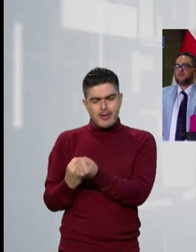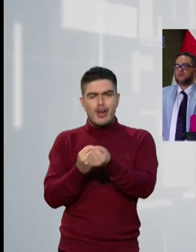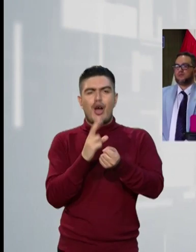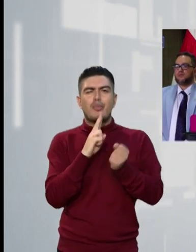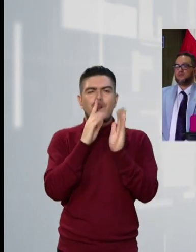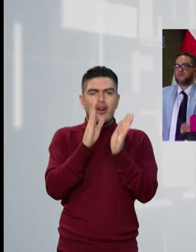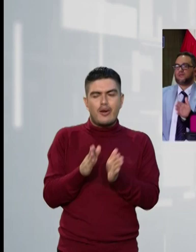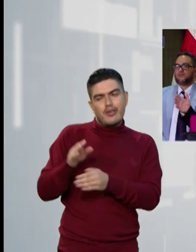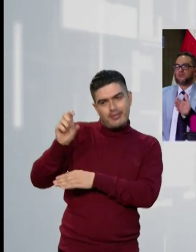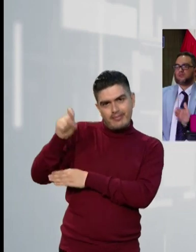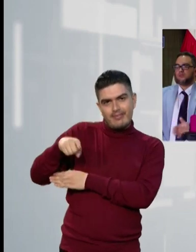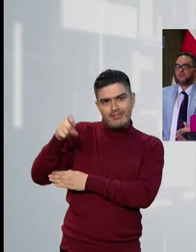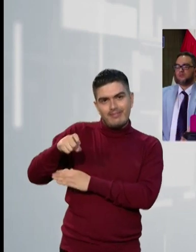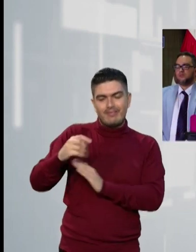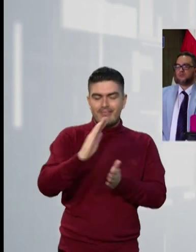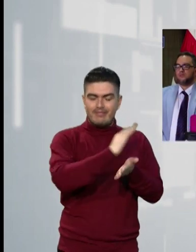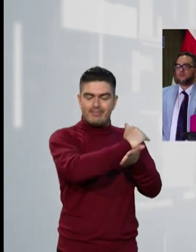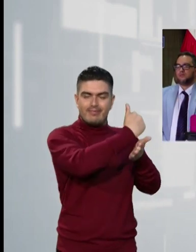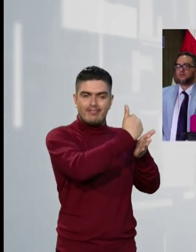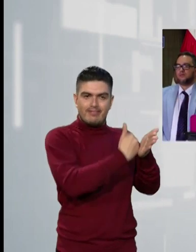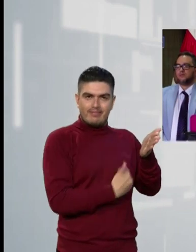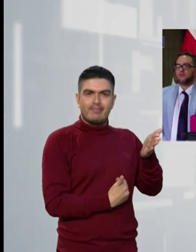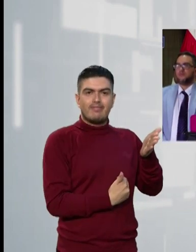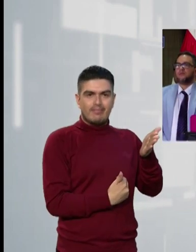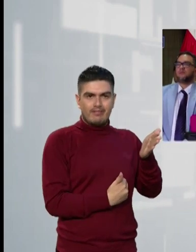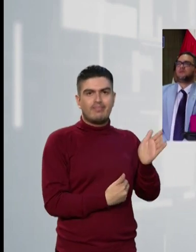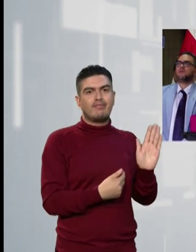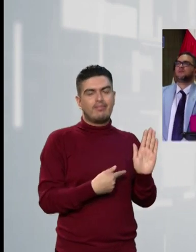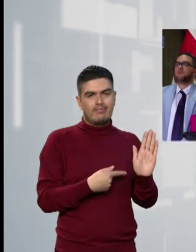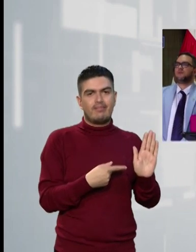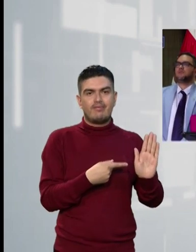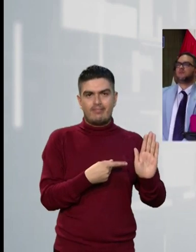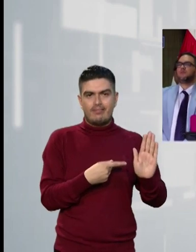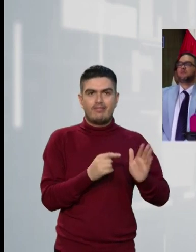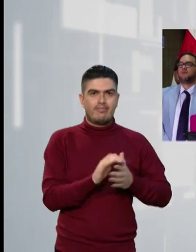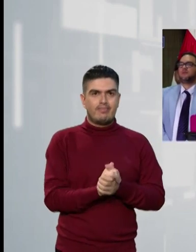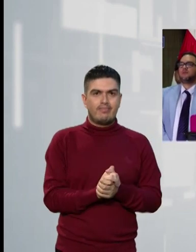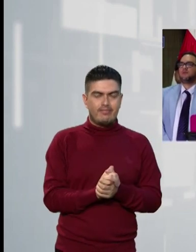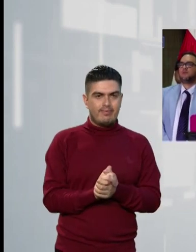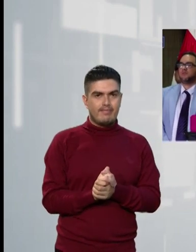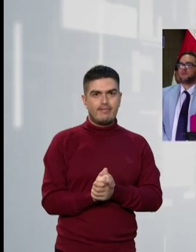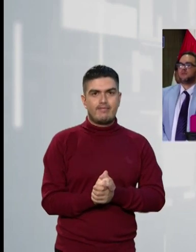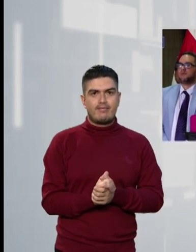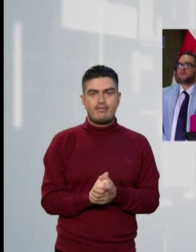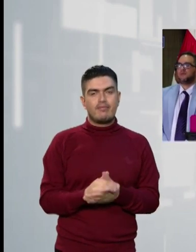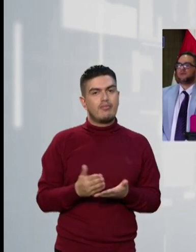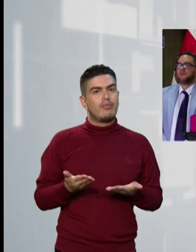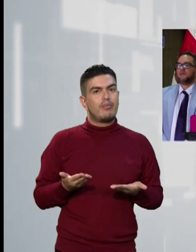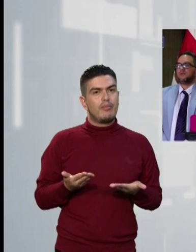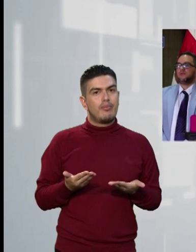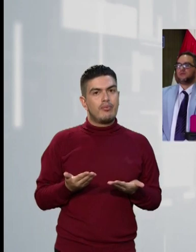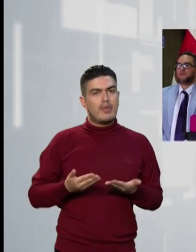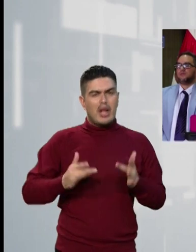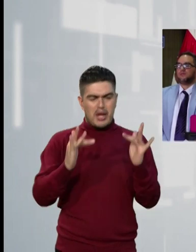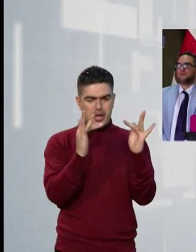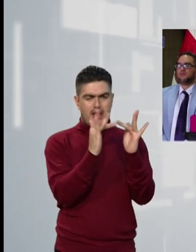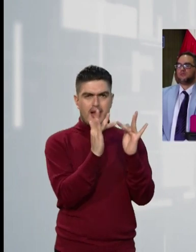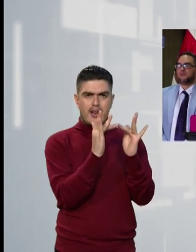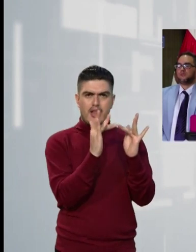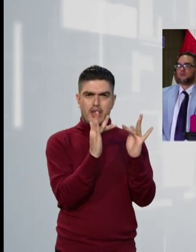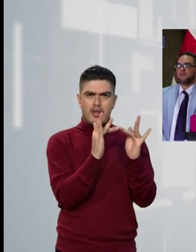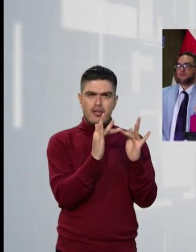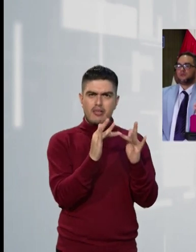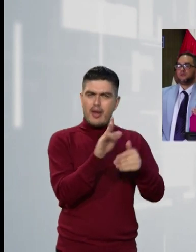eficiente obviamente sea con los controles necesarios y que también lo puedan acceder a través de en línea y para aquellos